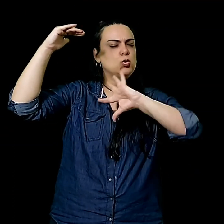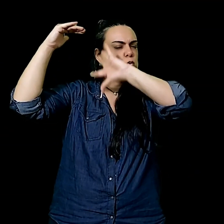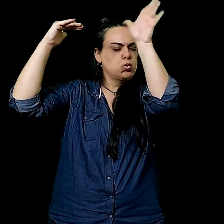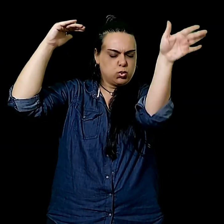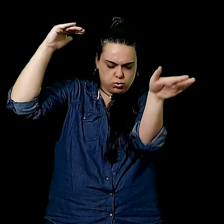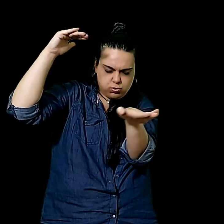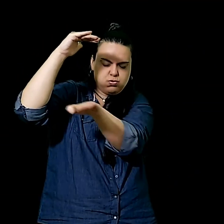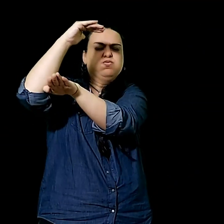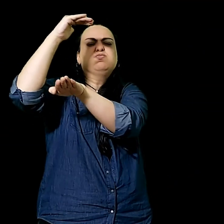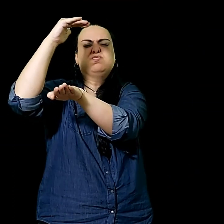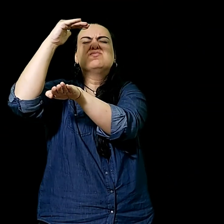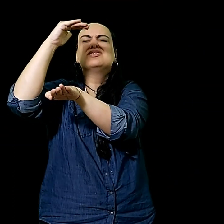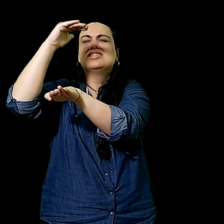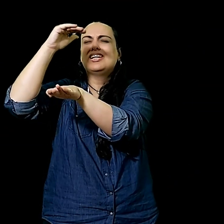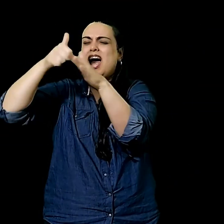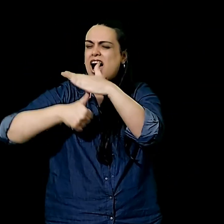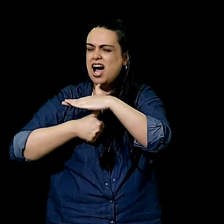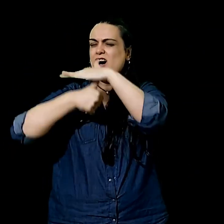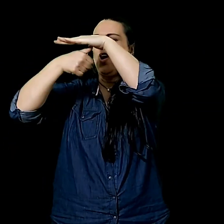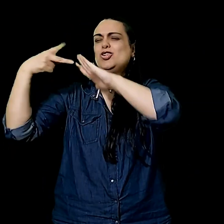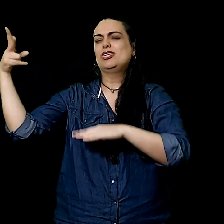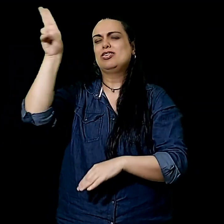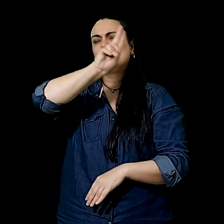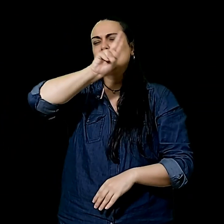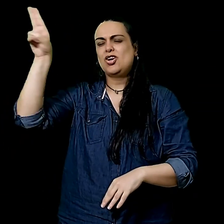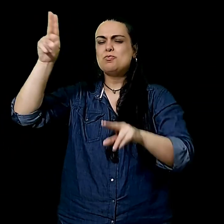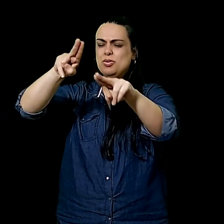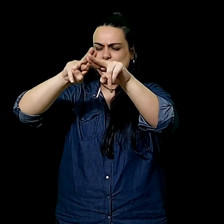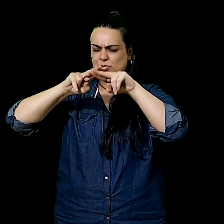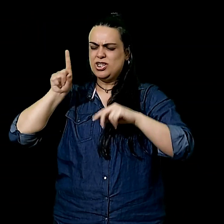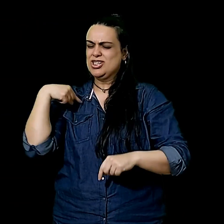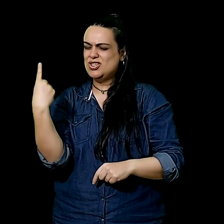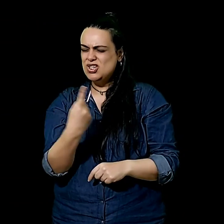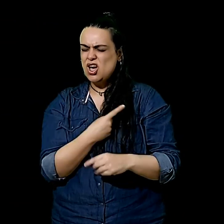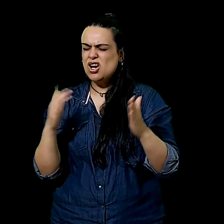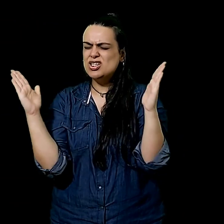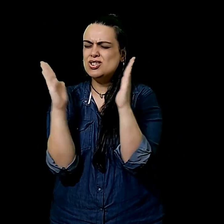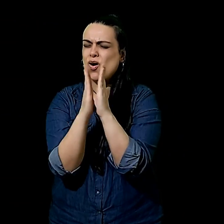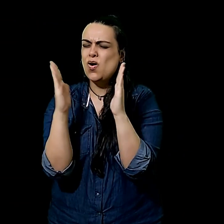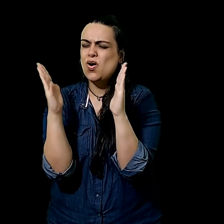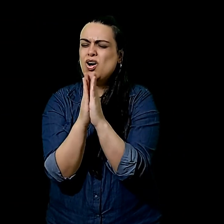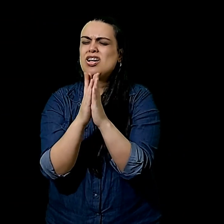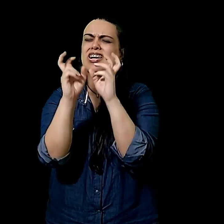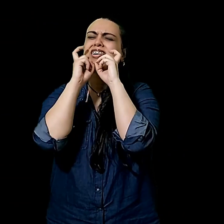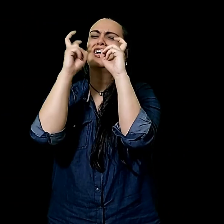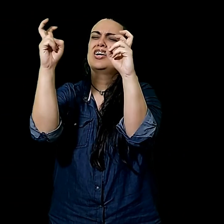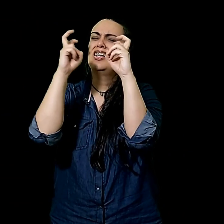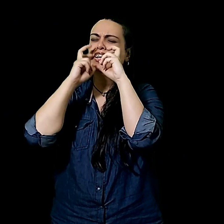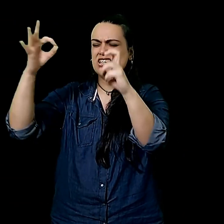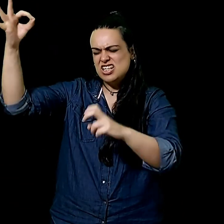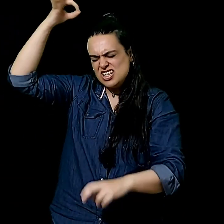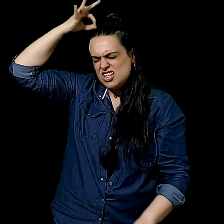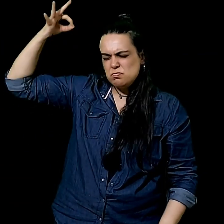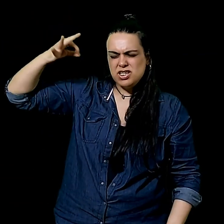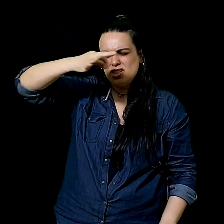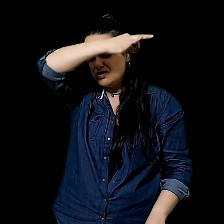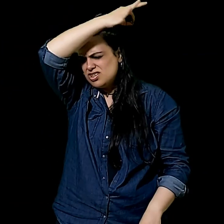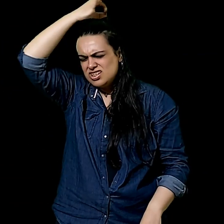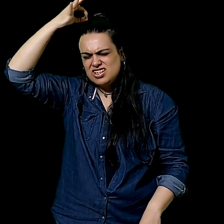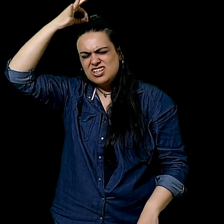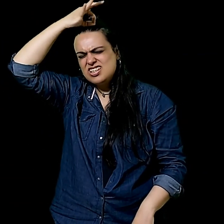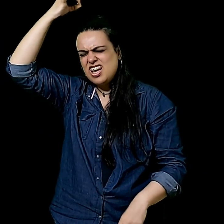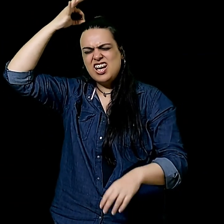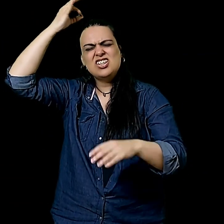submetido à autoridade do teu nome. E é por causa disso que nós oramos a ti, Senhor. Nós queremos clamar ao teu Espírito,